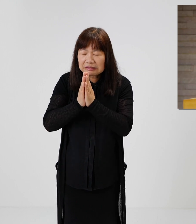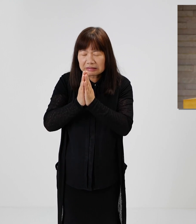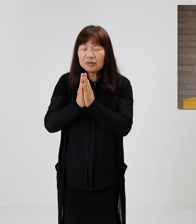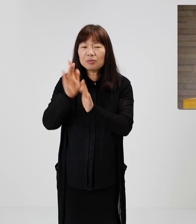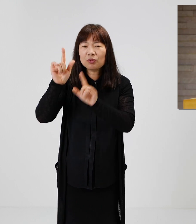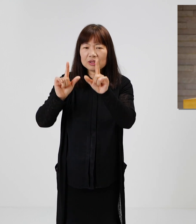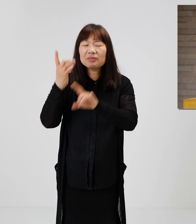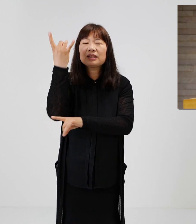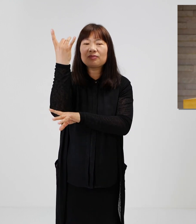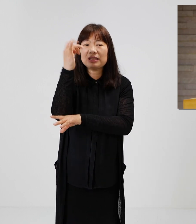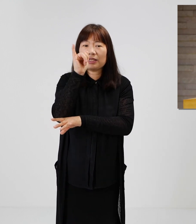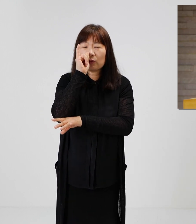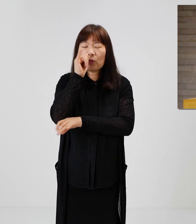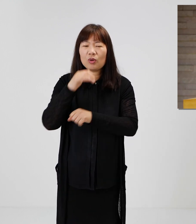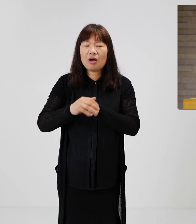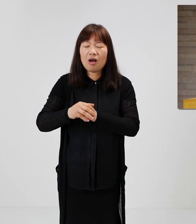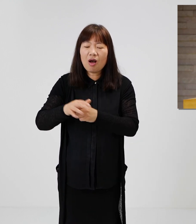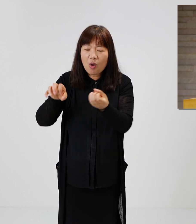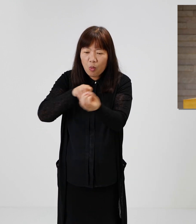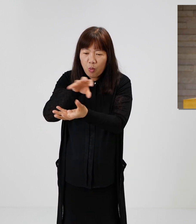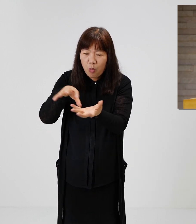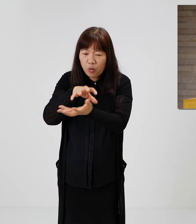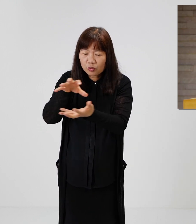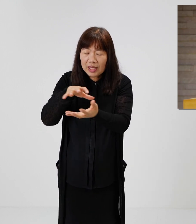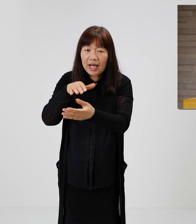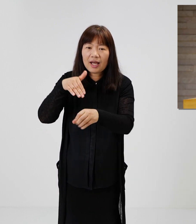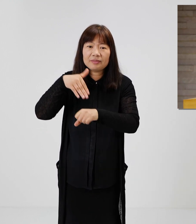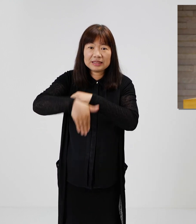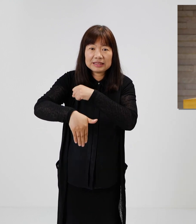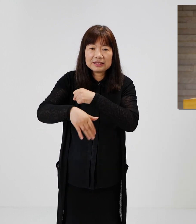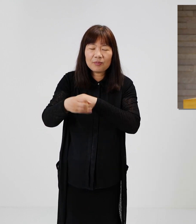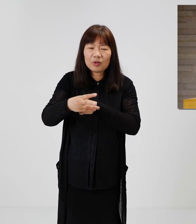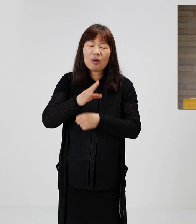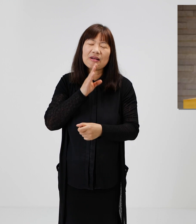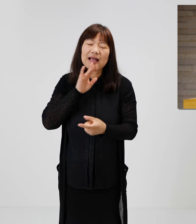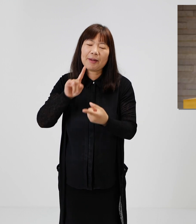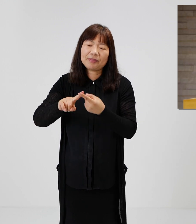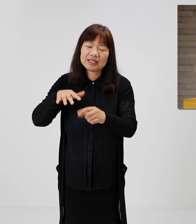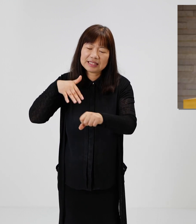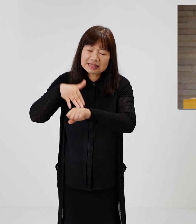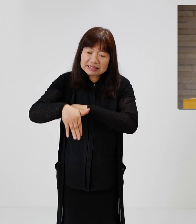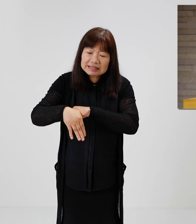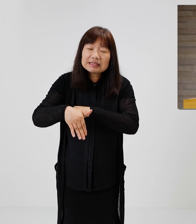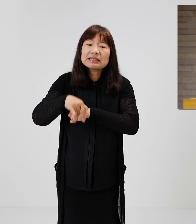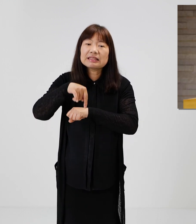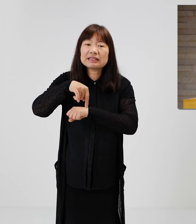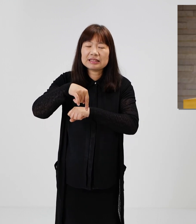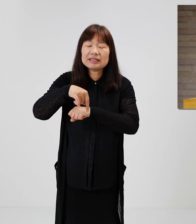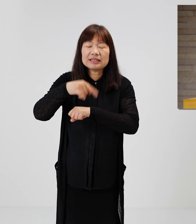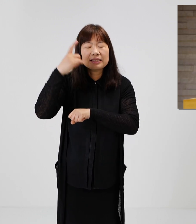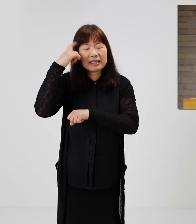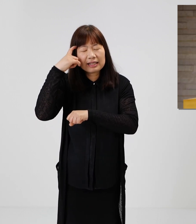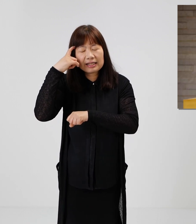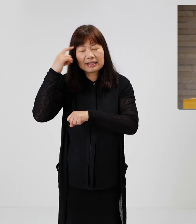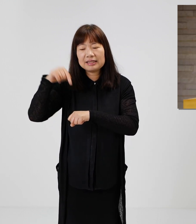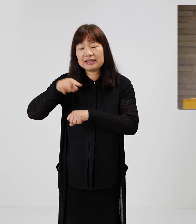말하자면 합리주의가, 혼합주의가 이들의 삶을 지배하고